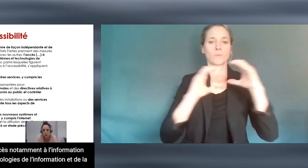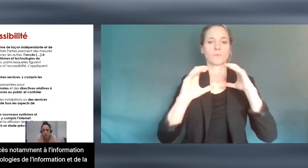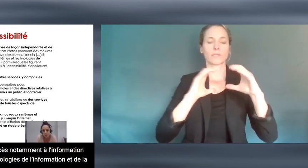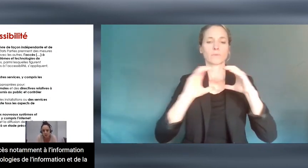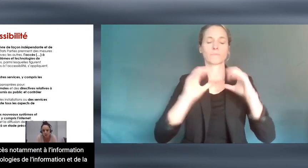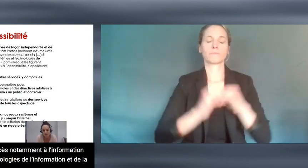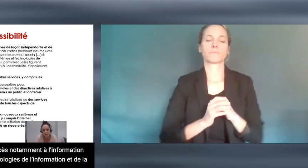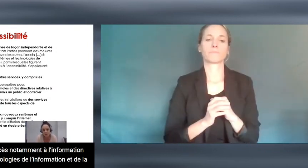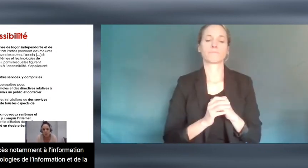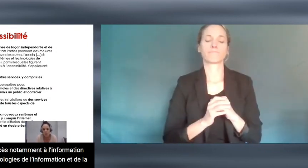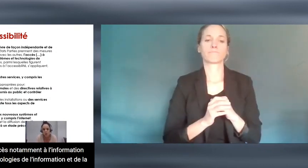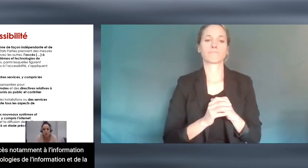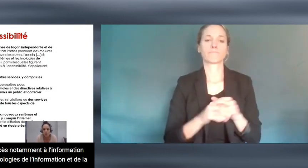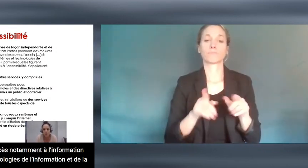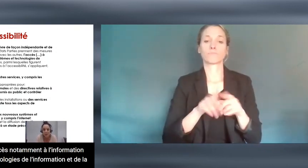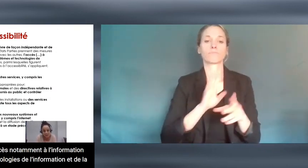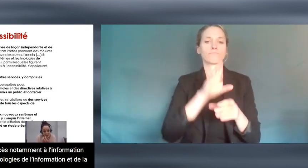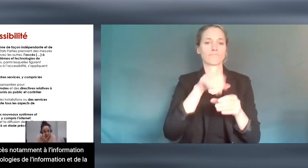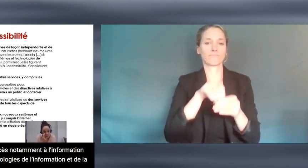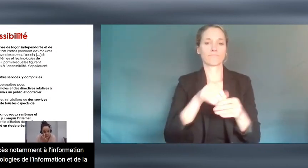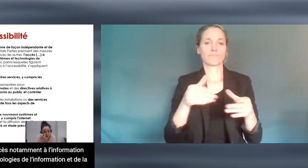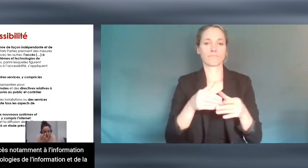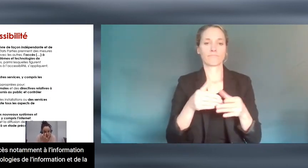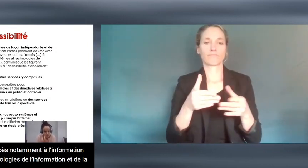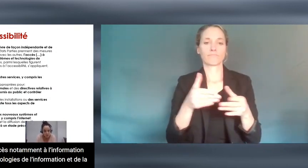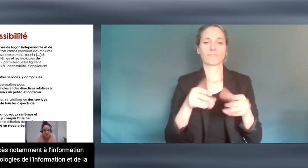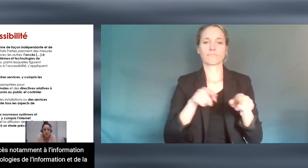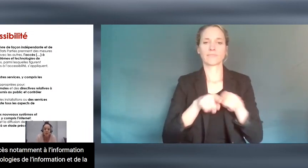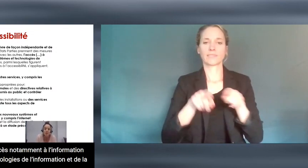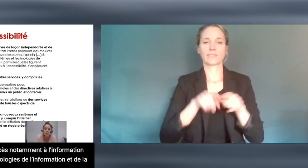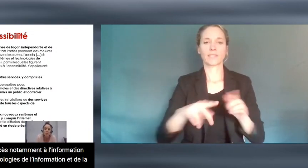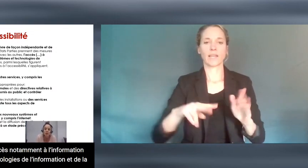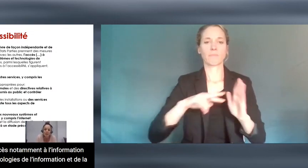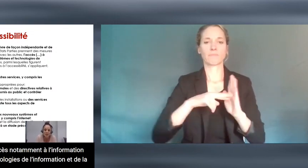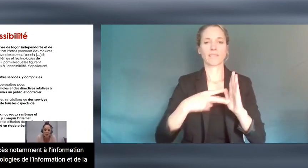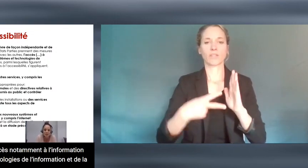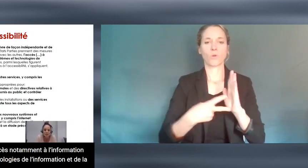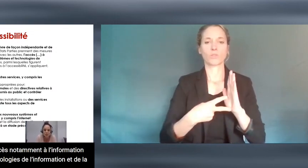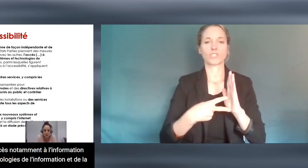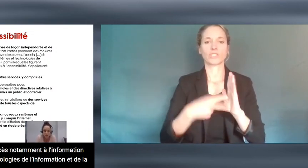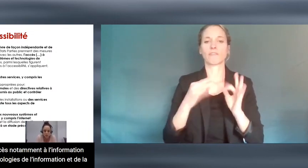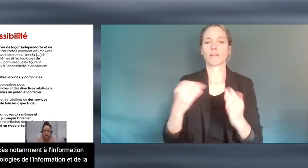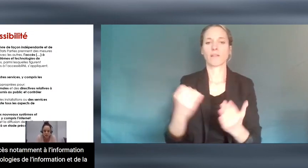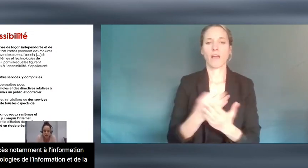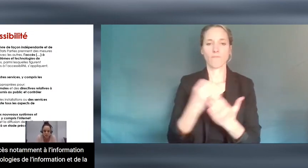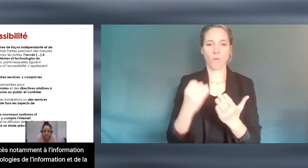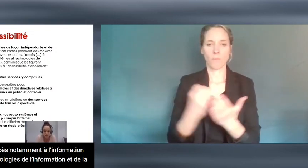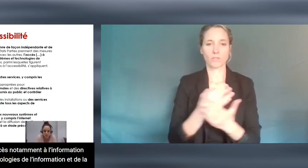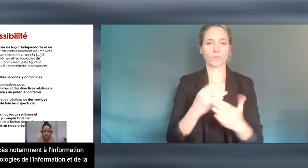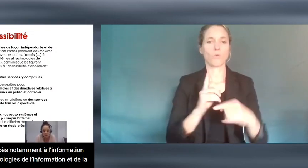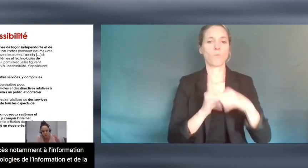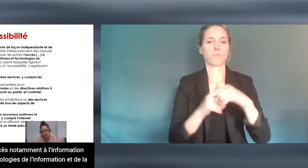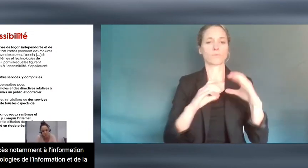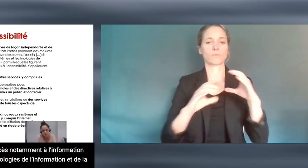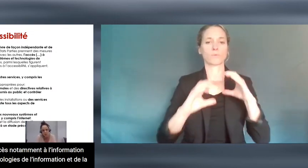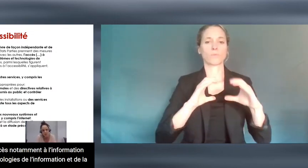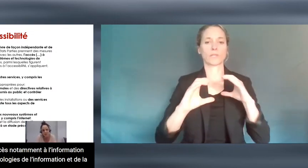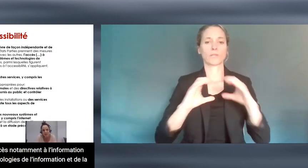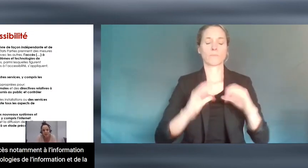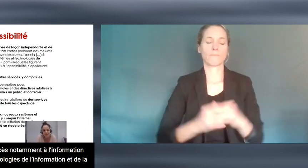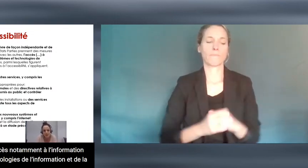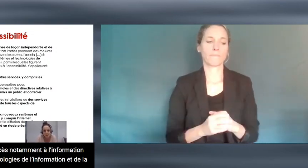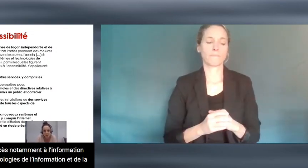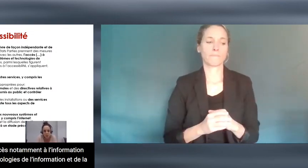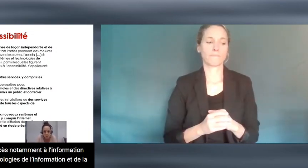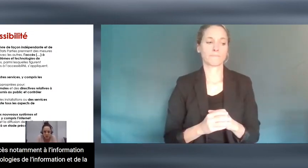compris au système et technologies de l'information et de la communication. Et ensuite, vous